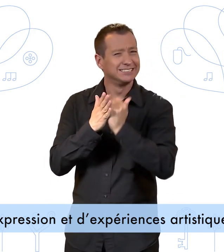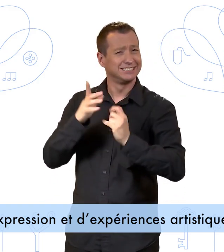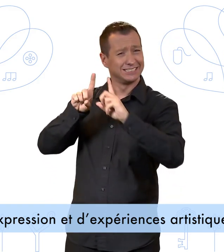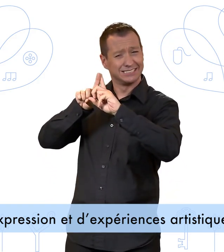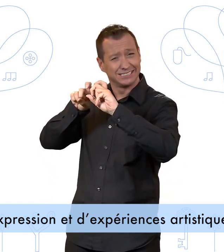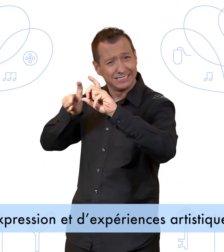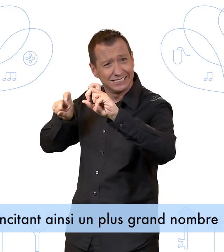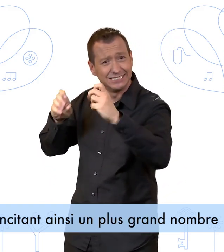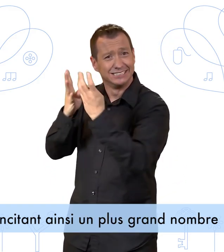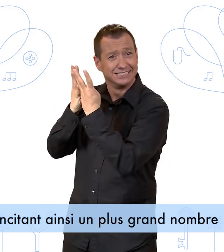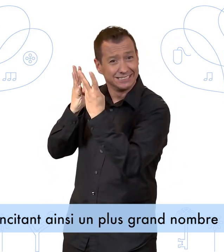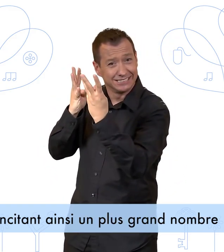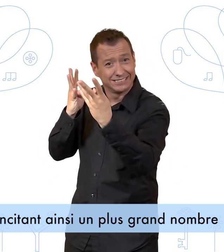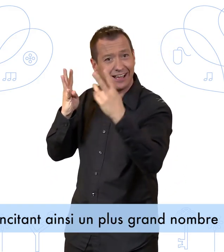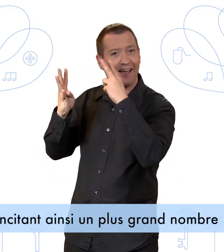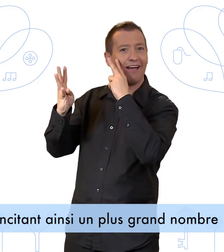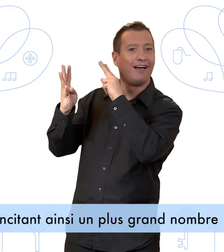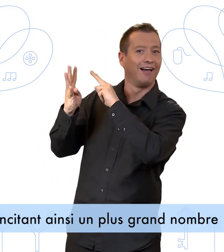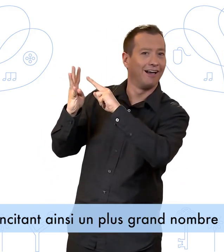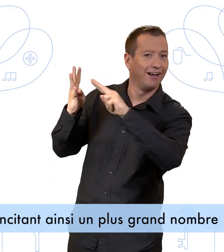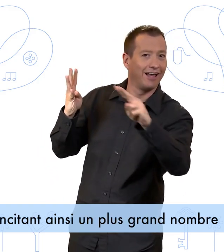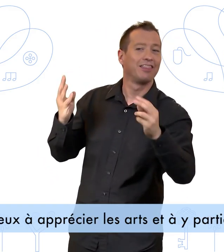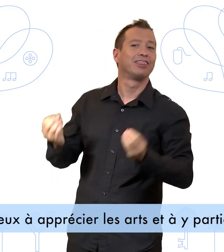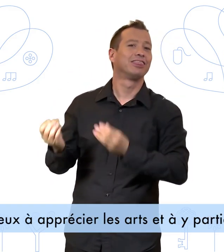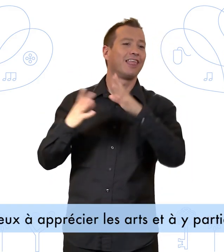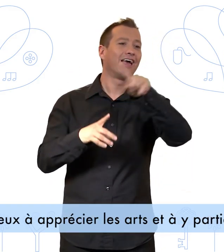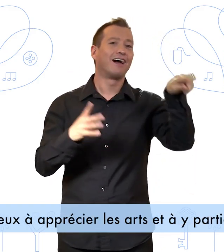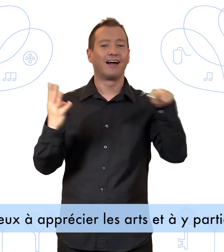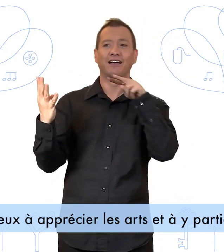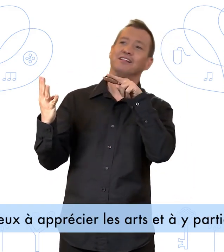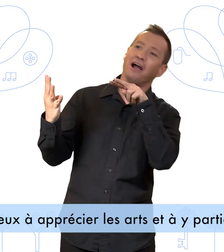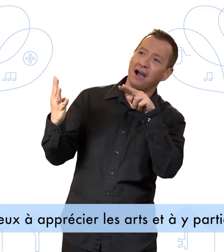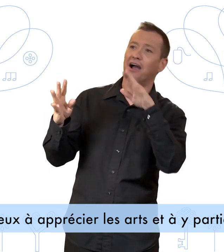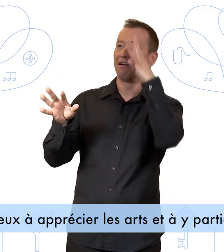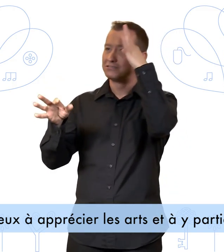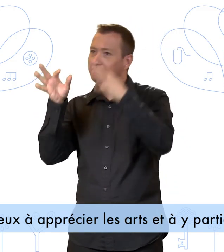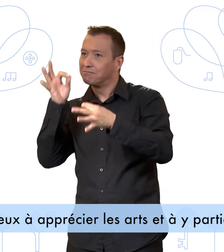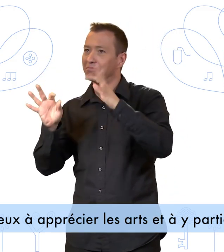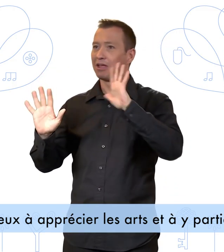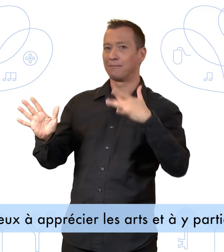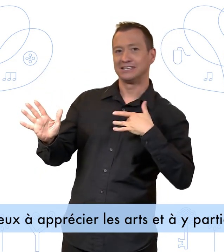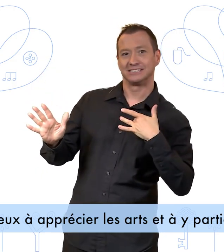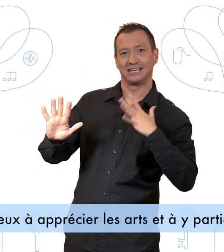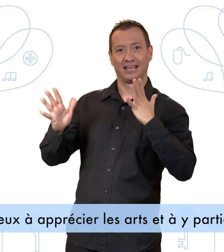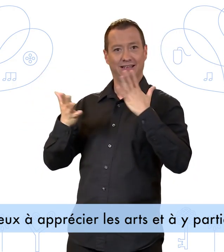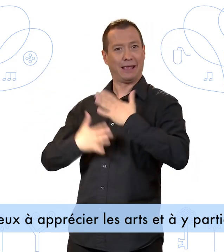artistique, incitant ainsi un plus grand nombre d'entre eux à apprécier les arts et à y participer.